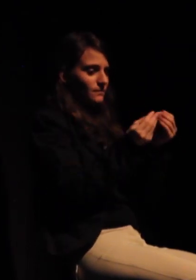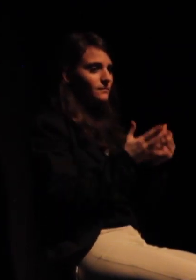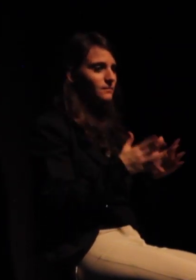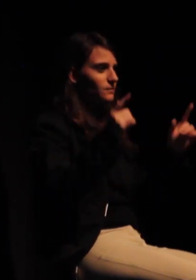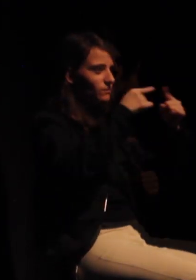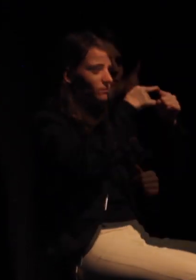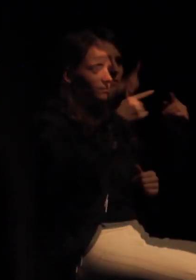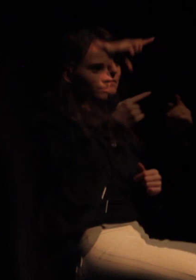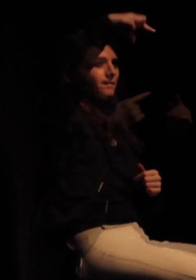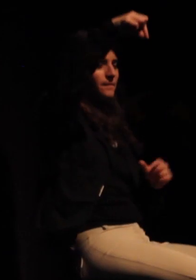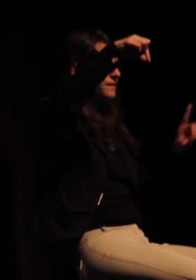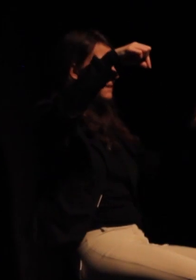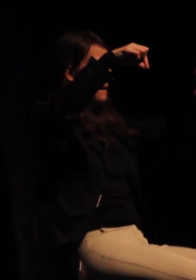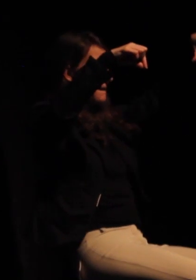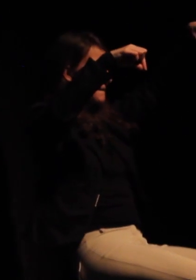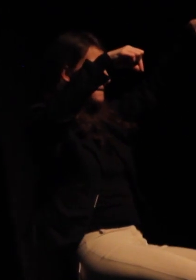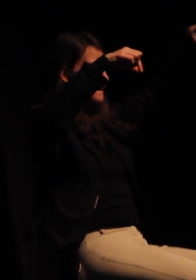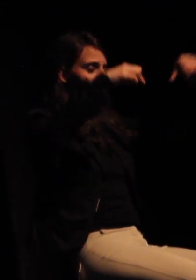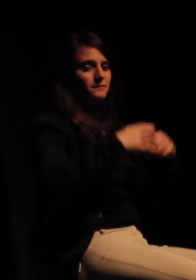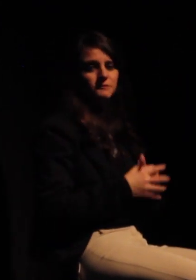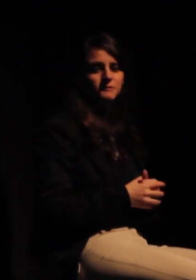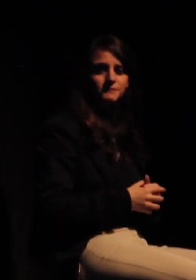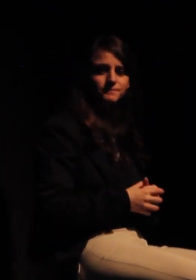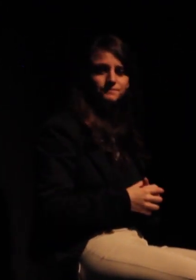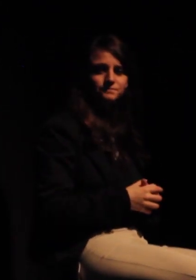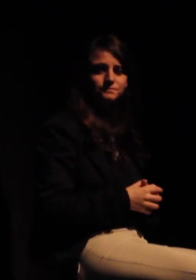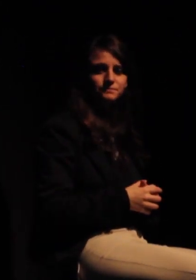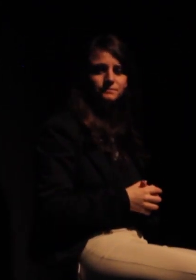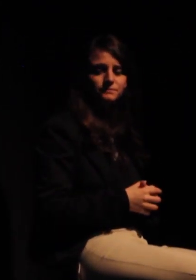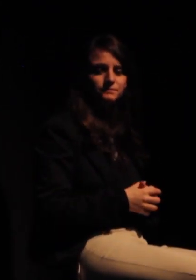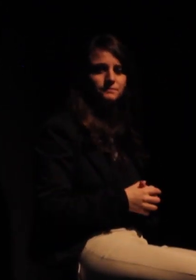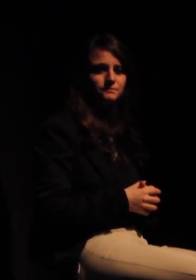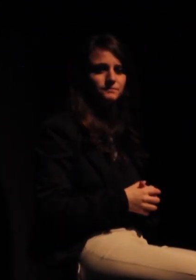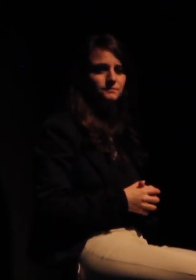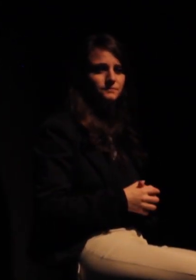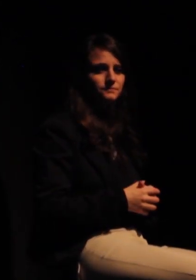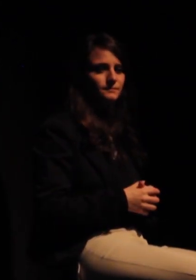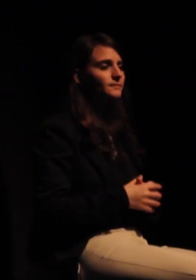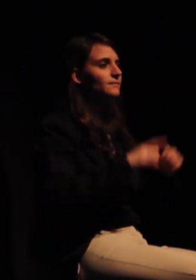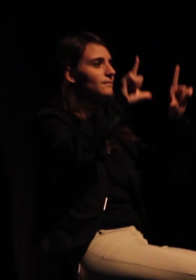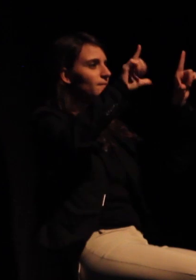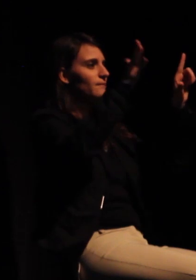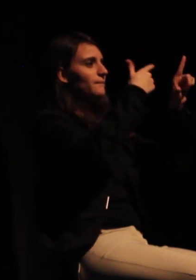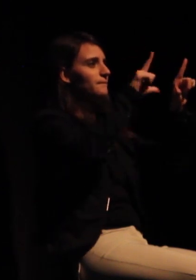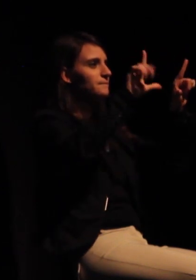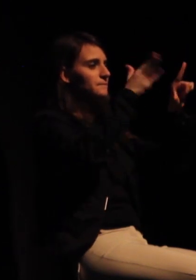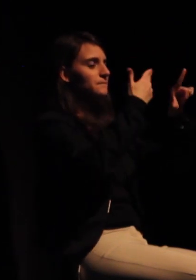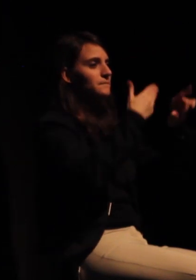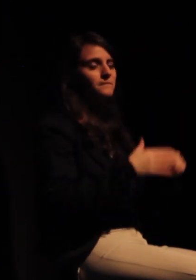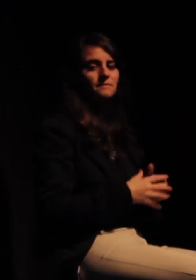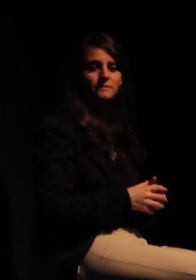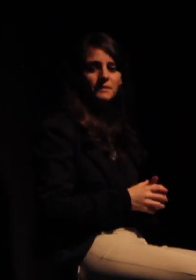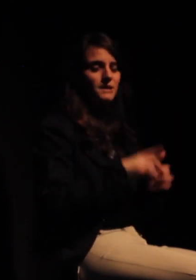um varal, pendurador de roupa, penduro as cenas que eu imprimo.